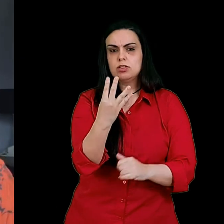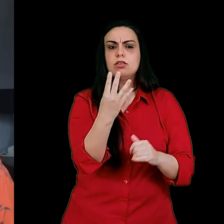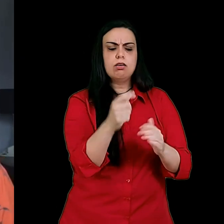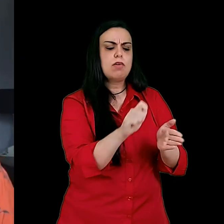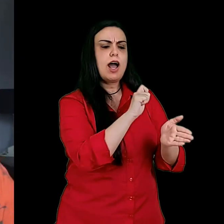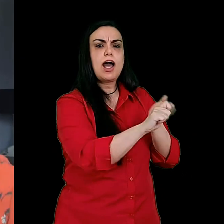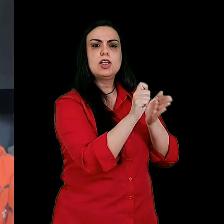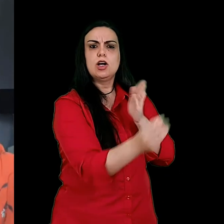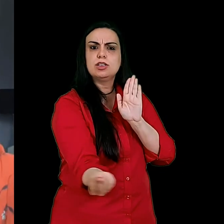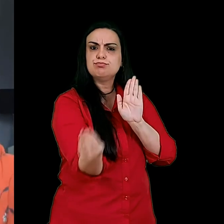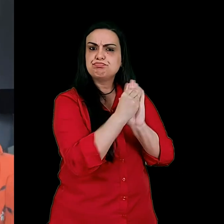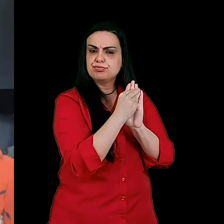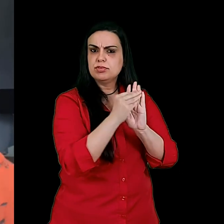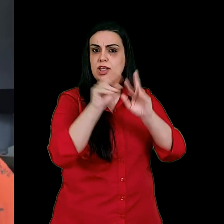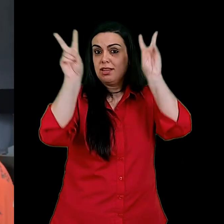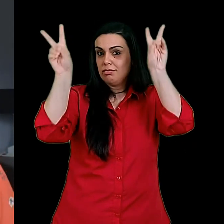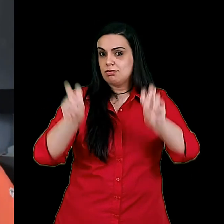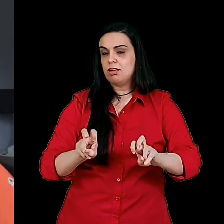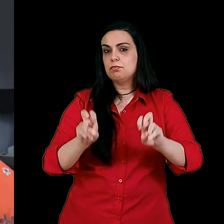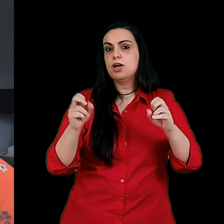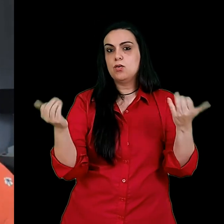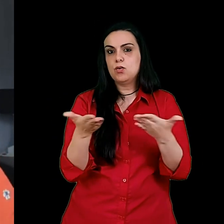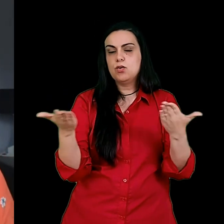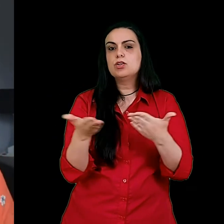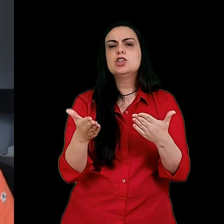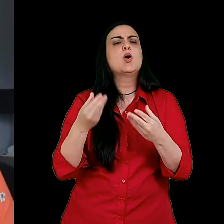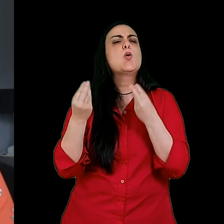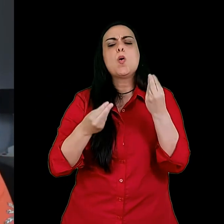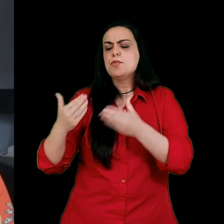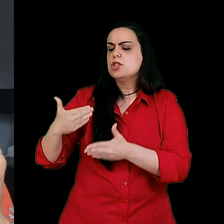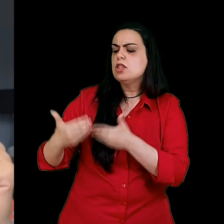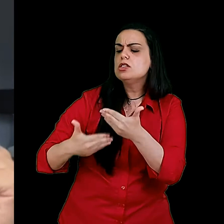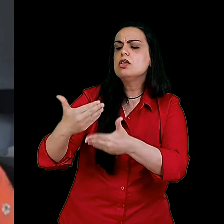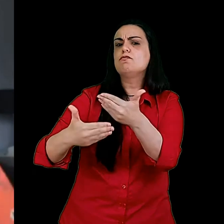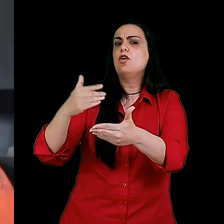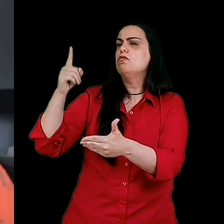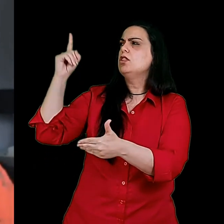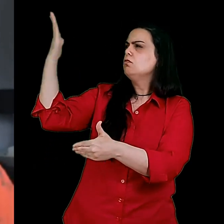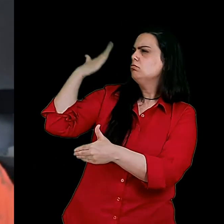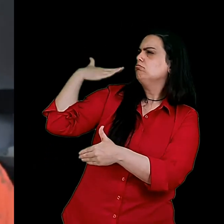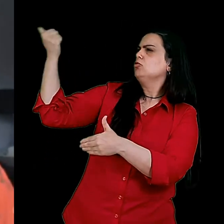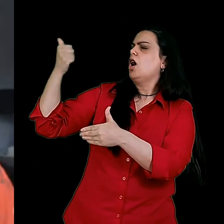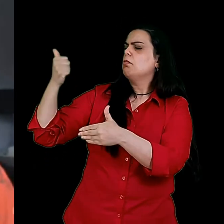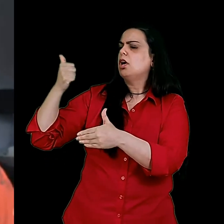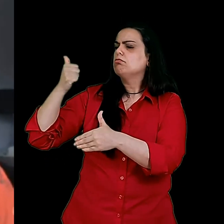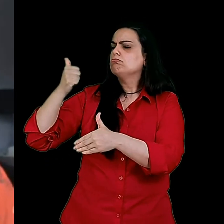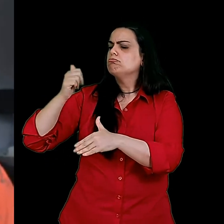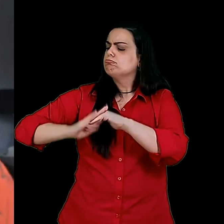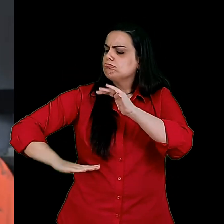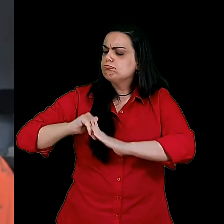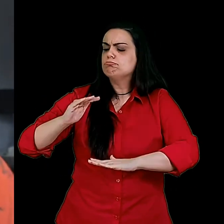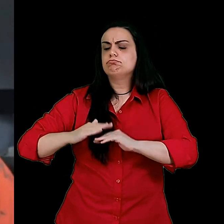gente, primeiro ponto do tema de hoje, como se desenvolve a chamada. Coloca aí, primeiro ponto.